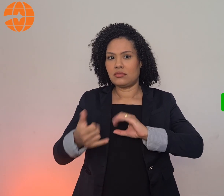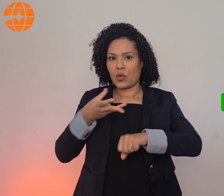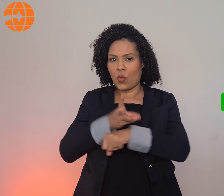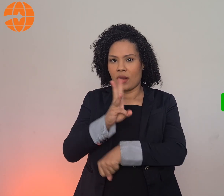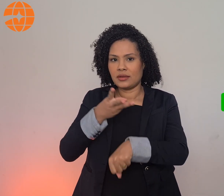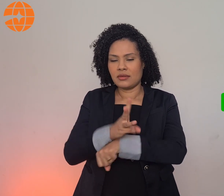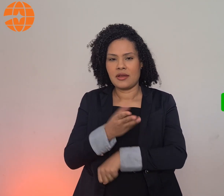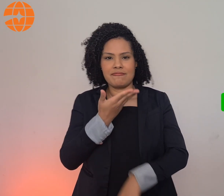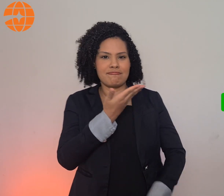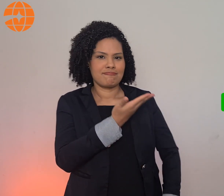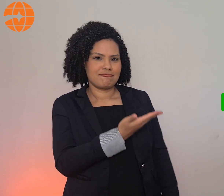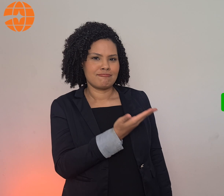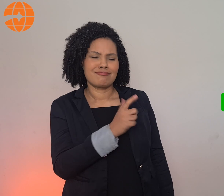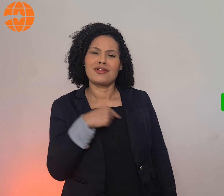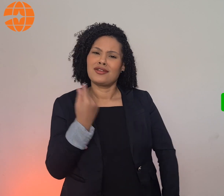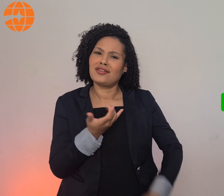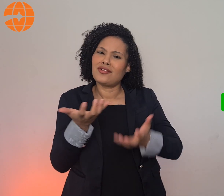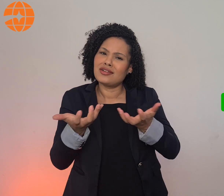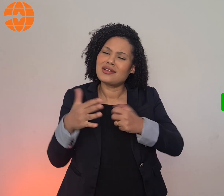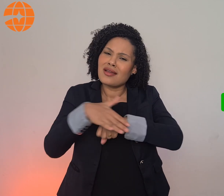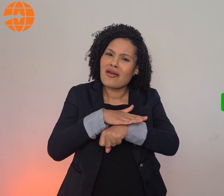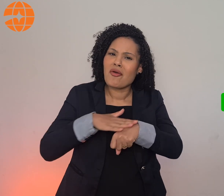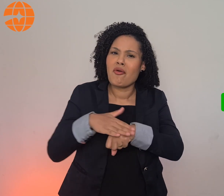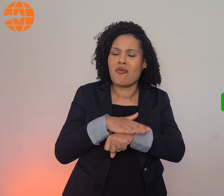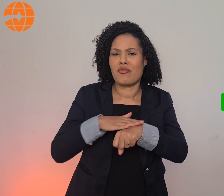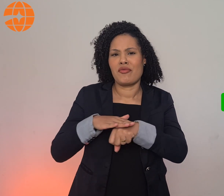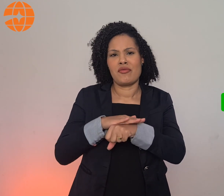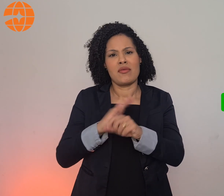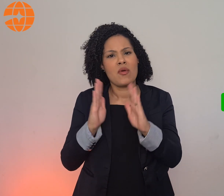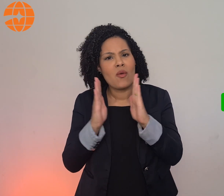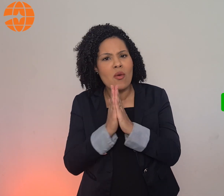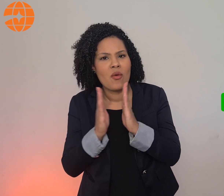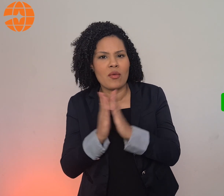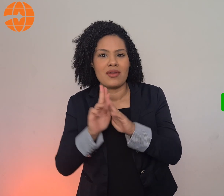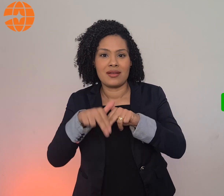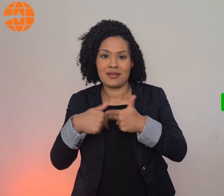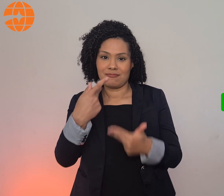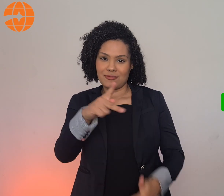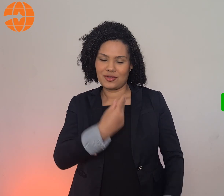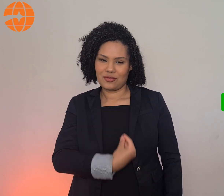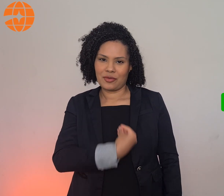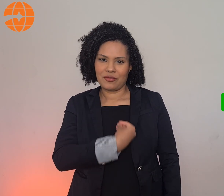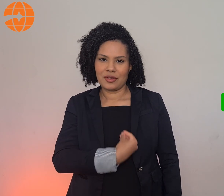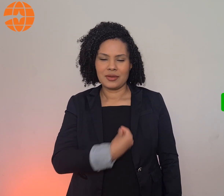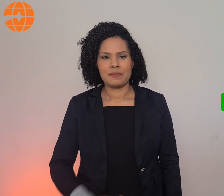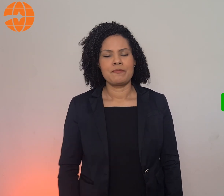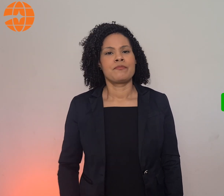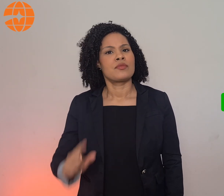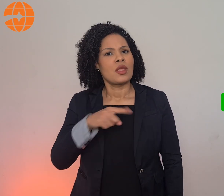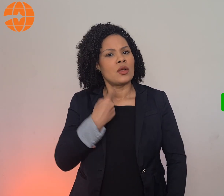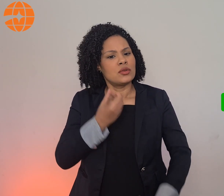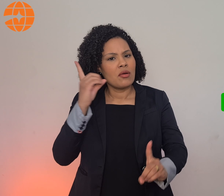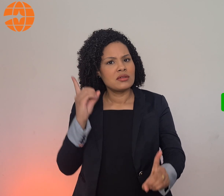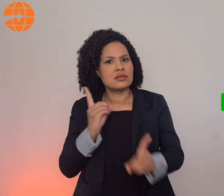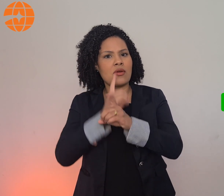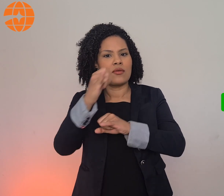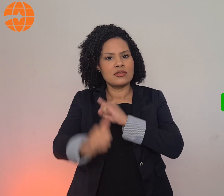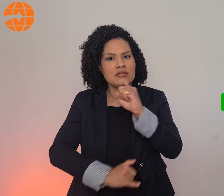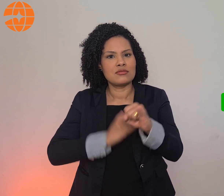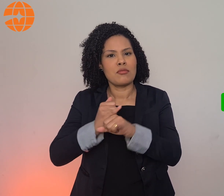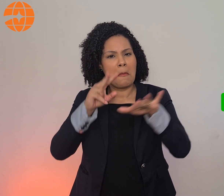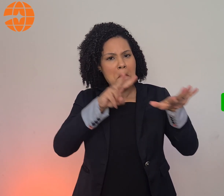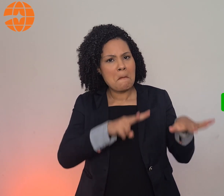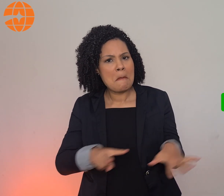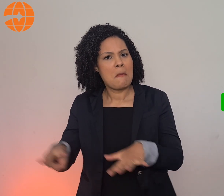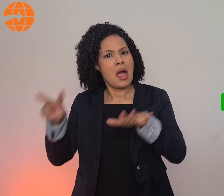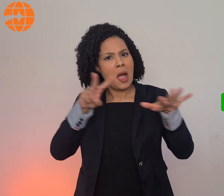Envie-nos uma mensagem através do WhatsApp que está aqui ao lado. Nós queremos conversar com você e orar pela sua